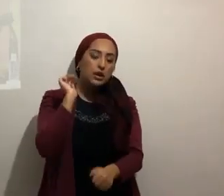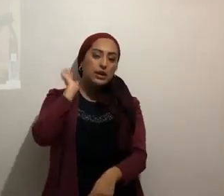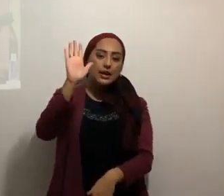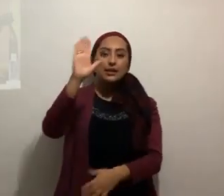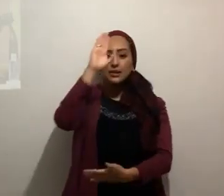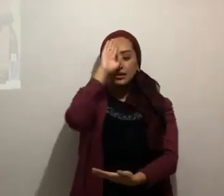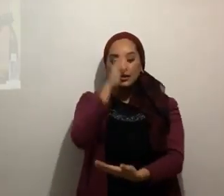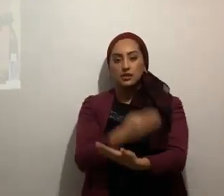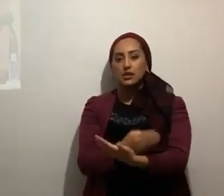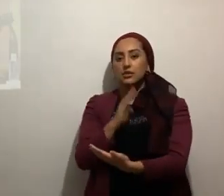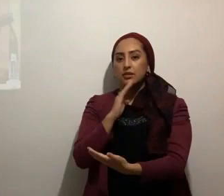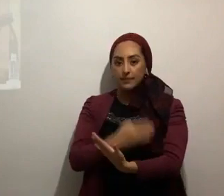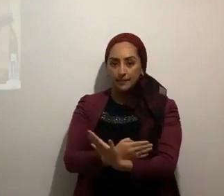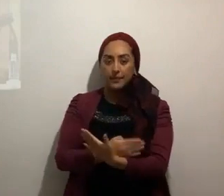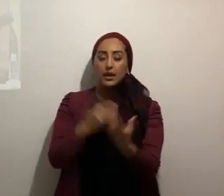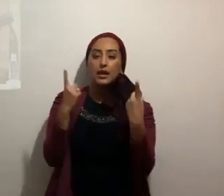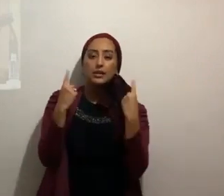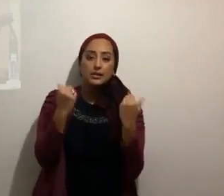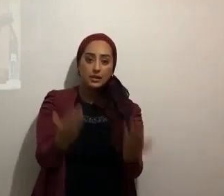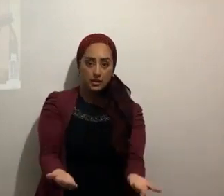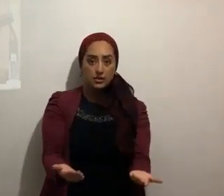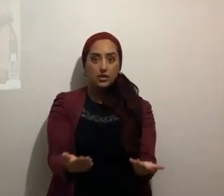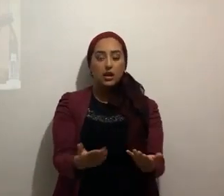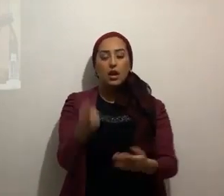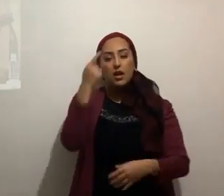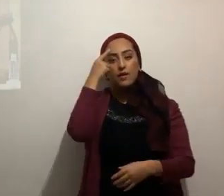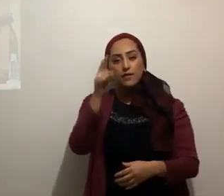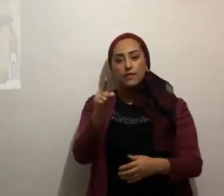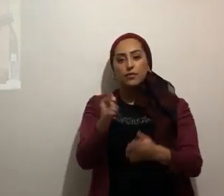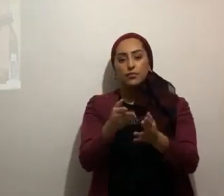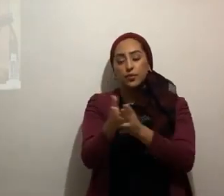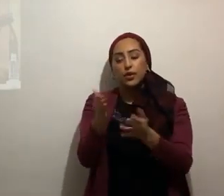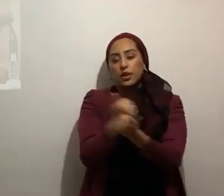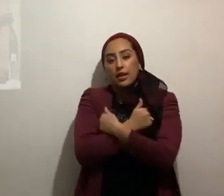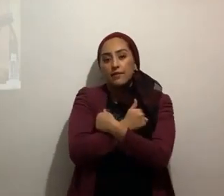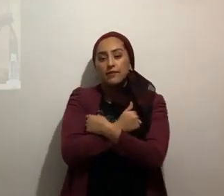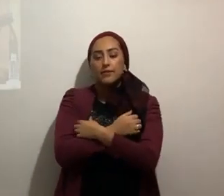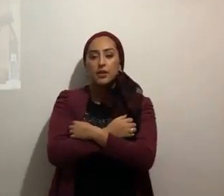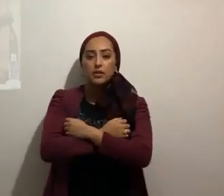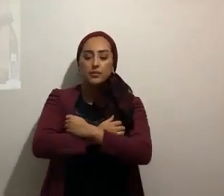sus hijos. Y lo hace por amor.